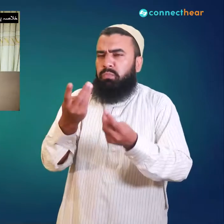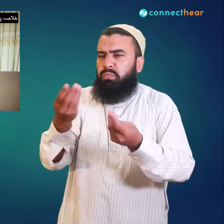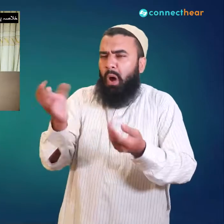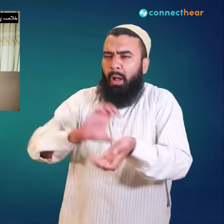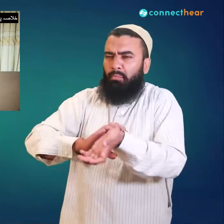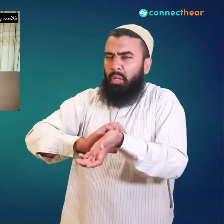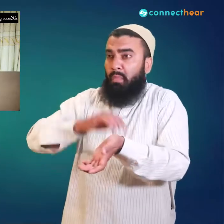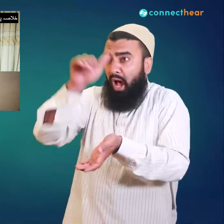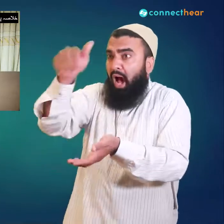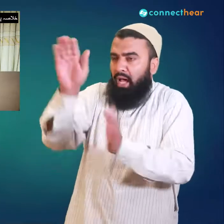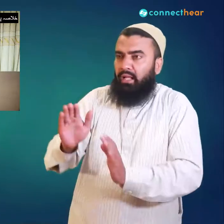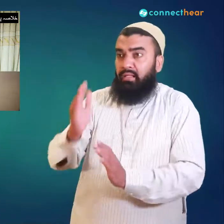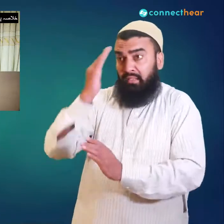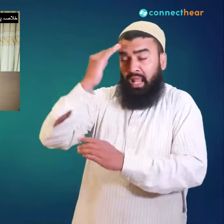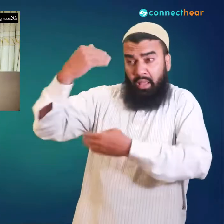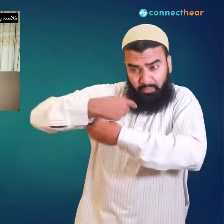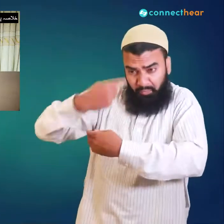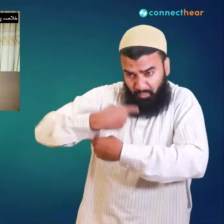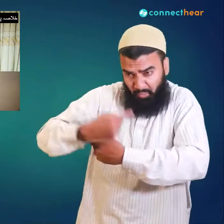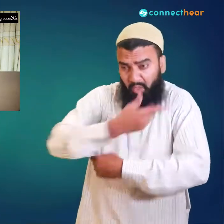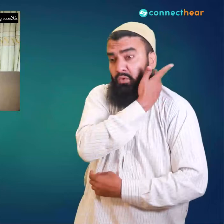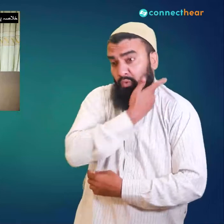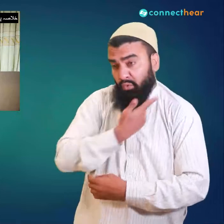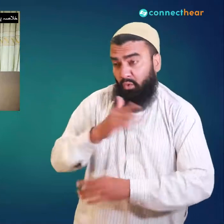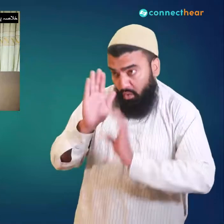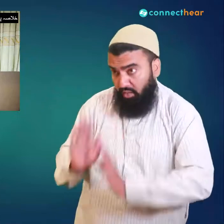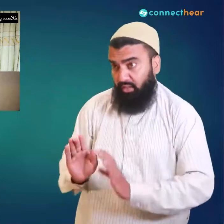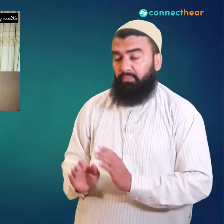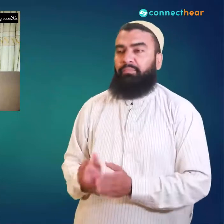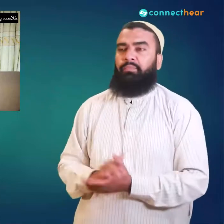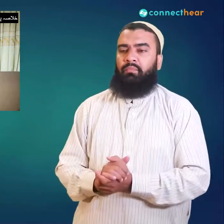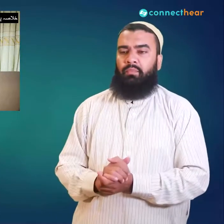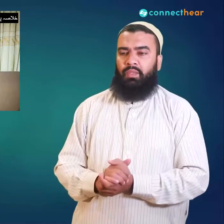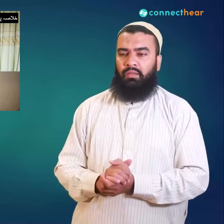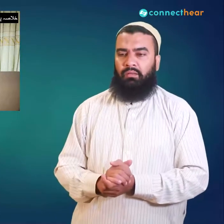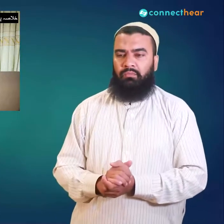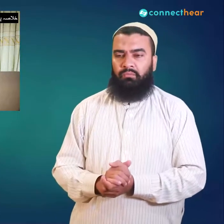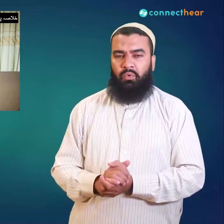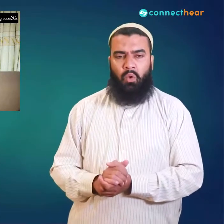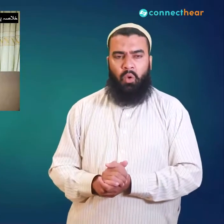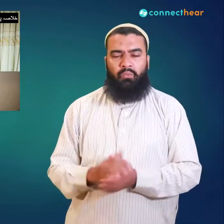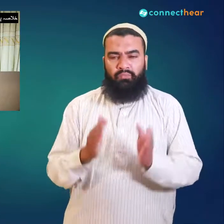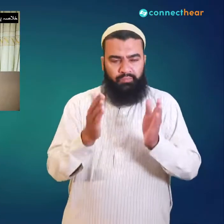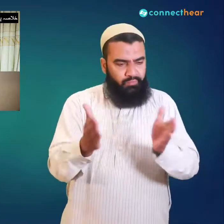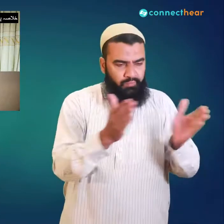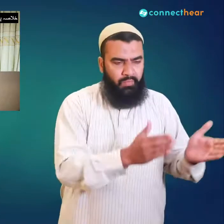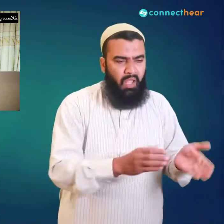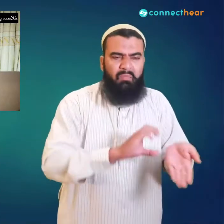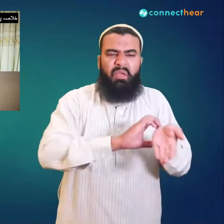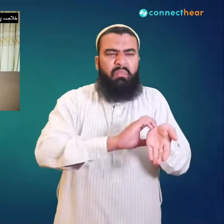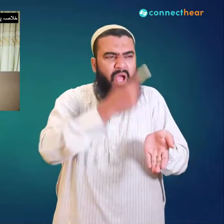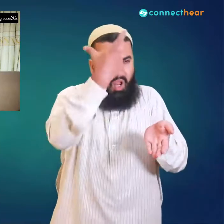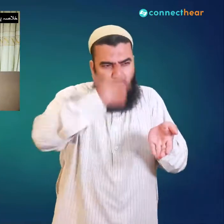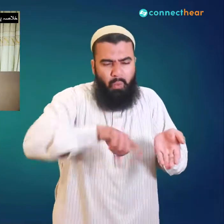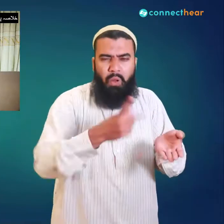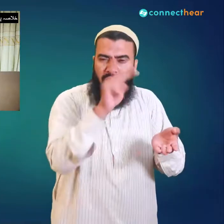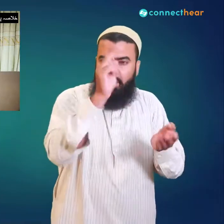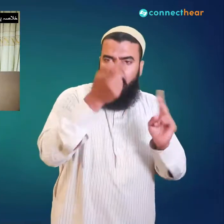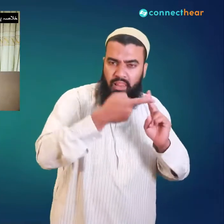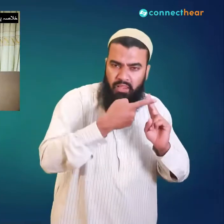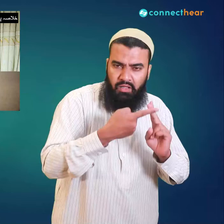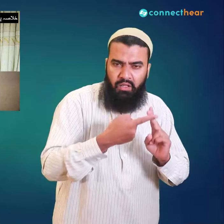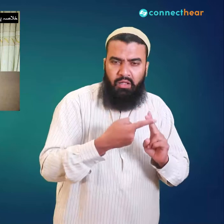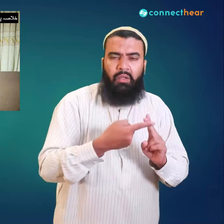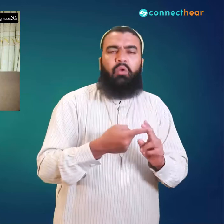طلبہ ہو گئے جو اپنی تعلیمی ضروریات پوری نہیں کر سکتے اور علاج معالجے کے، اسی طرح بیوہ اور یا